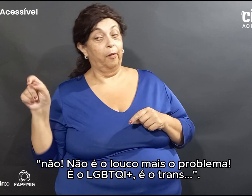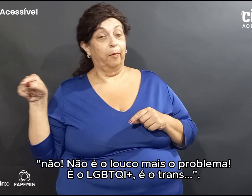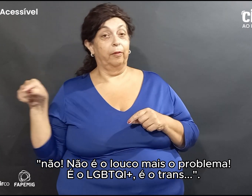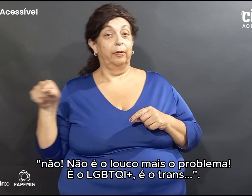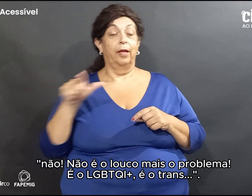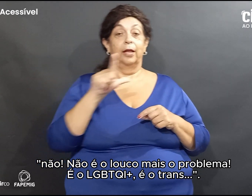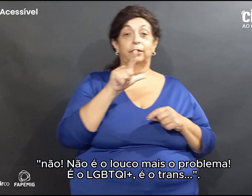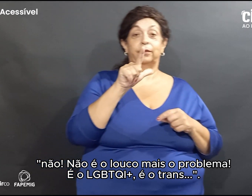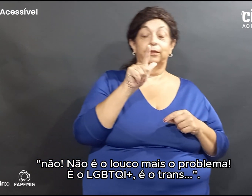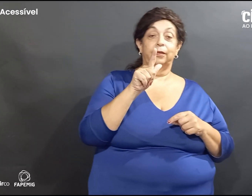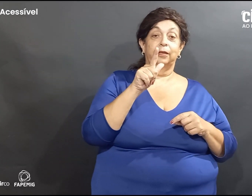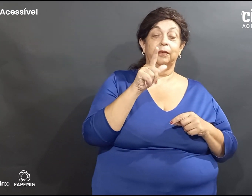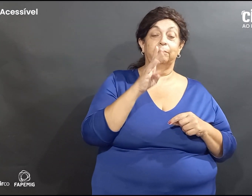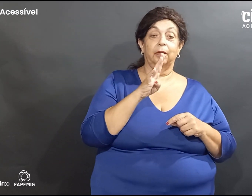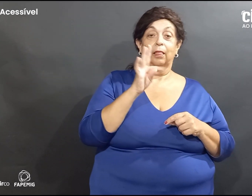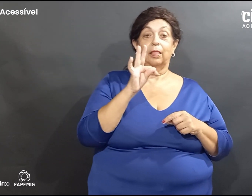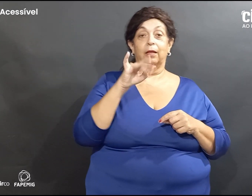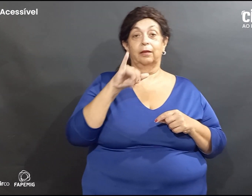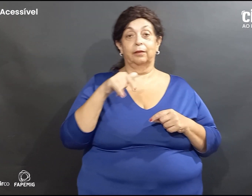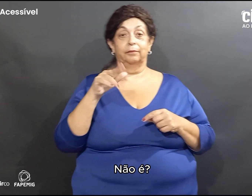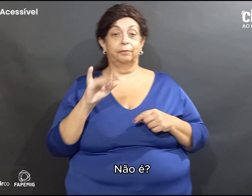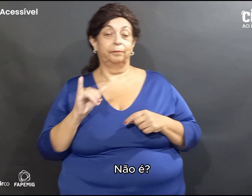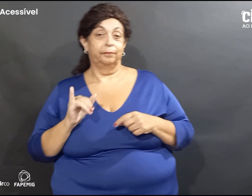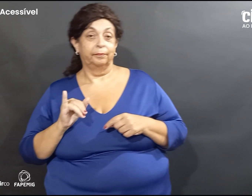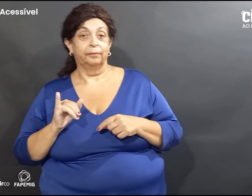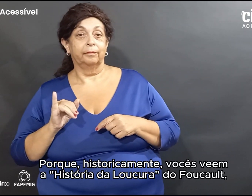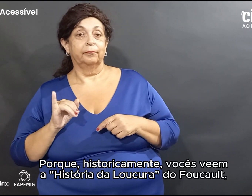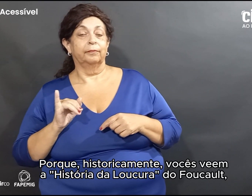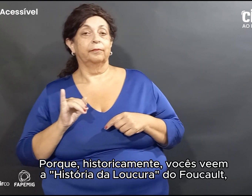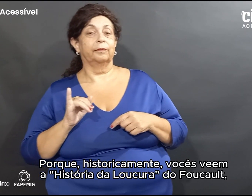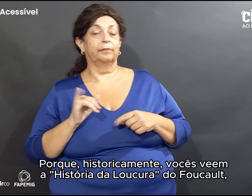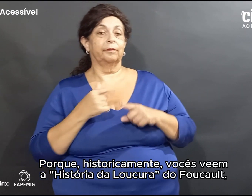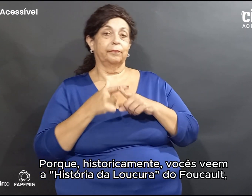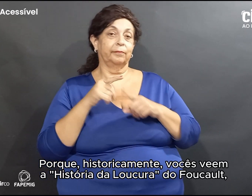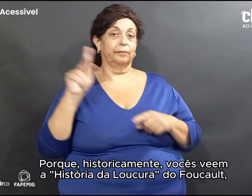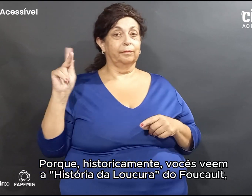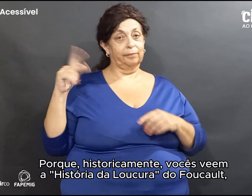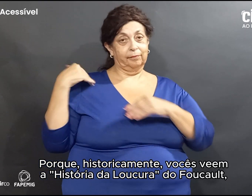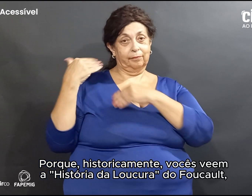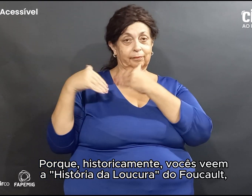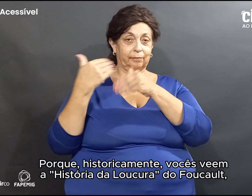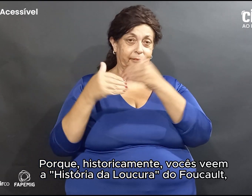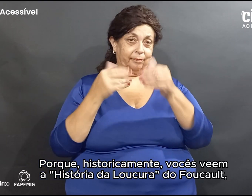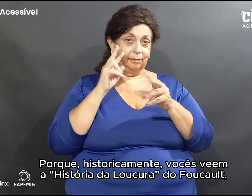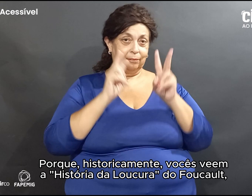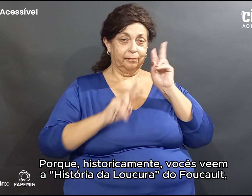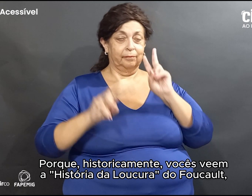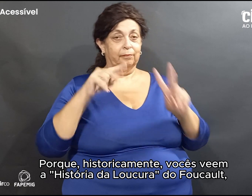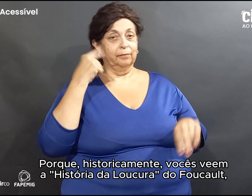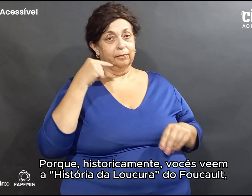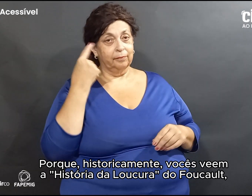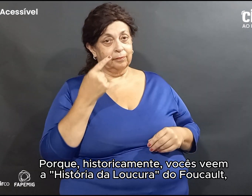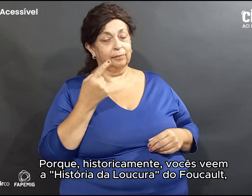LGBTQI+, é o trans, não é? Porque, historicamente, se vocês verem a história da loucura do Foucault,